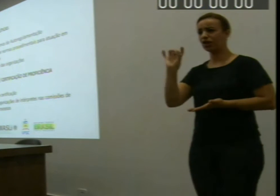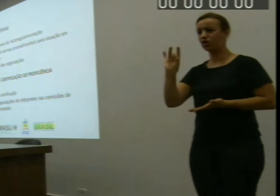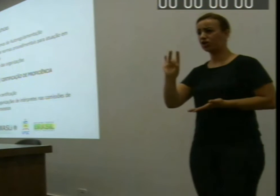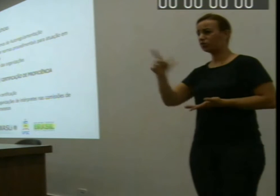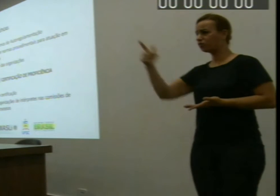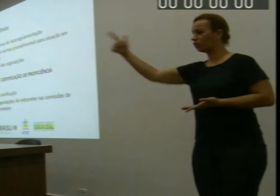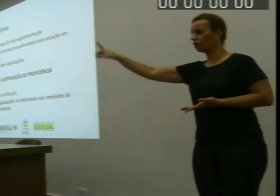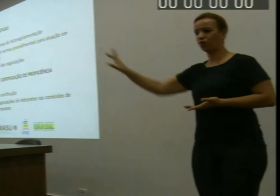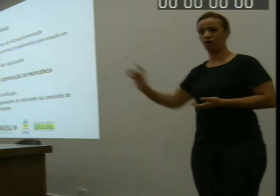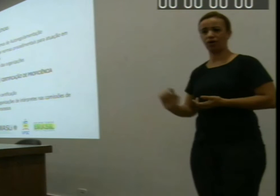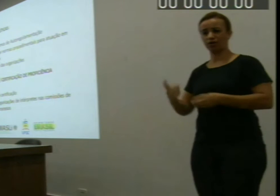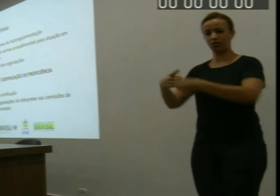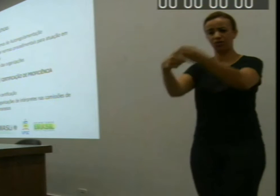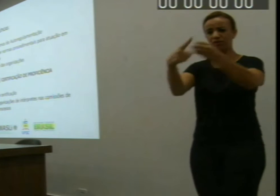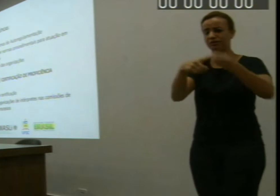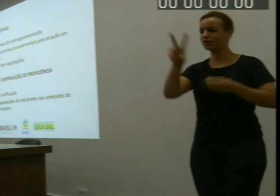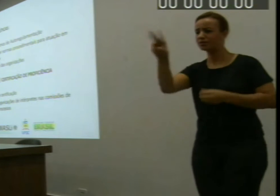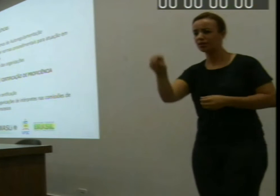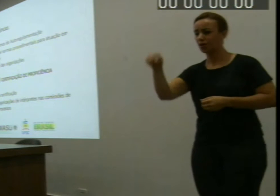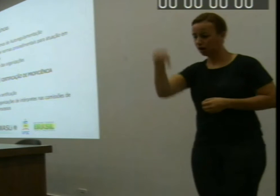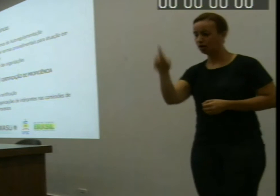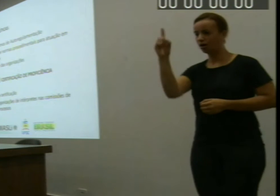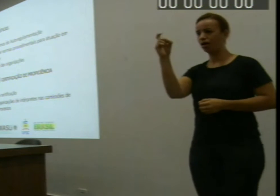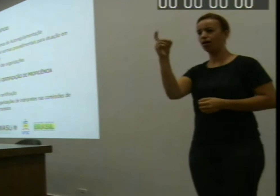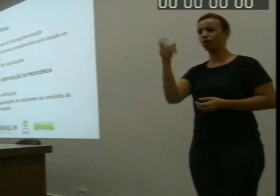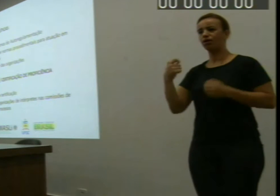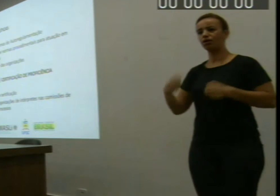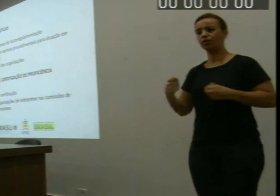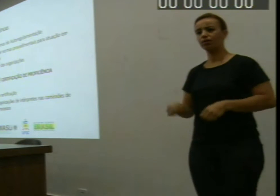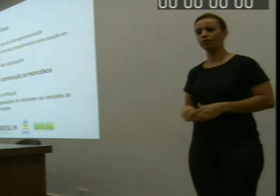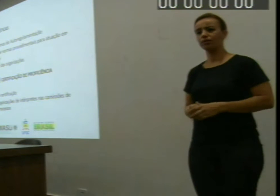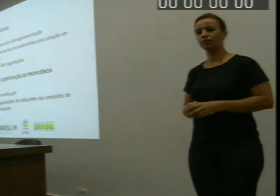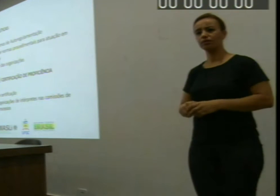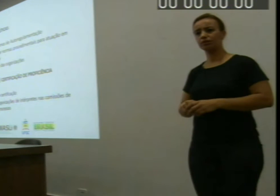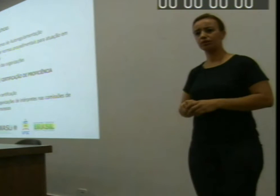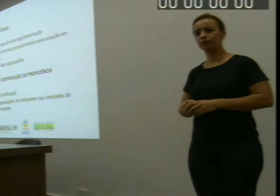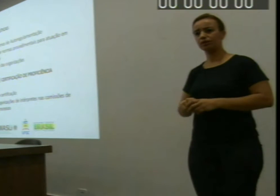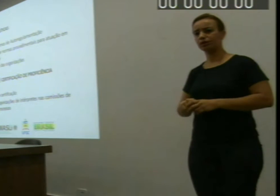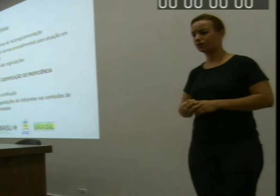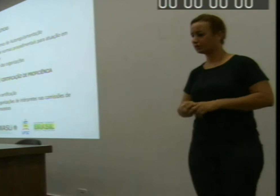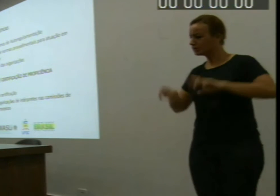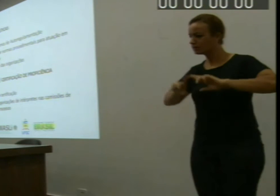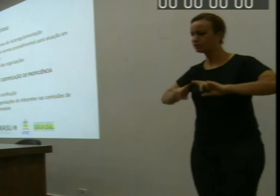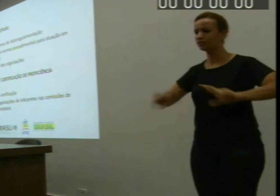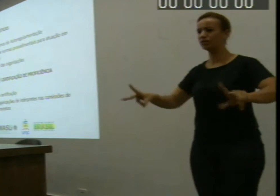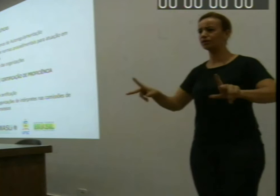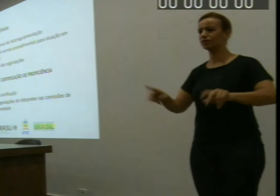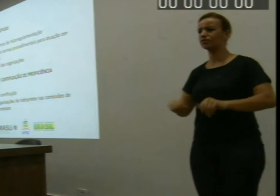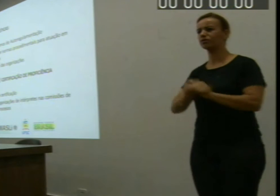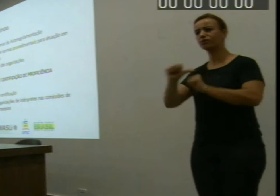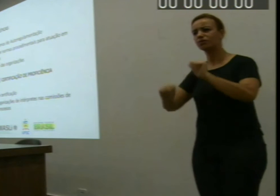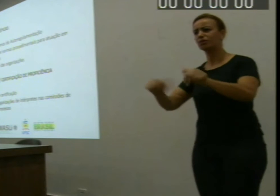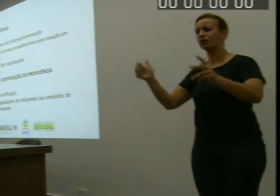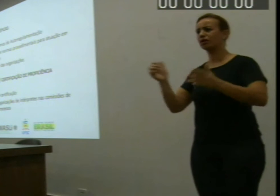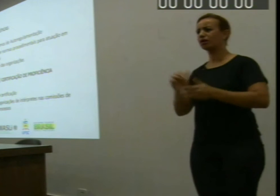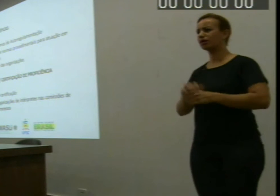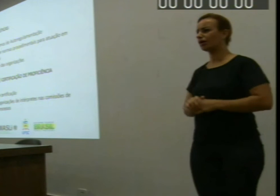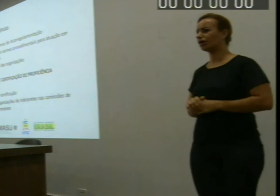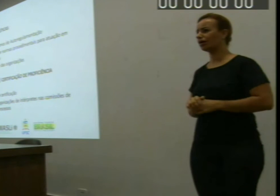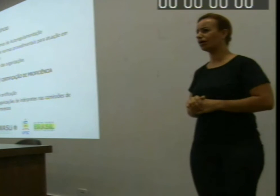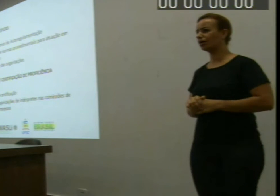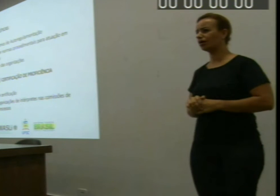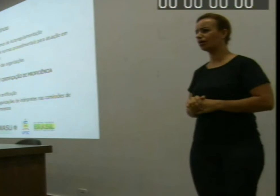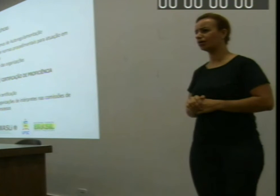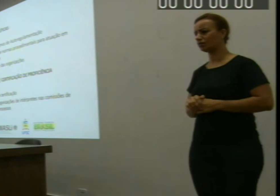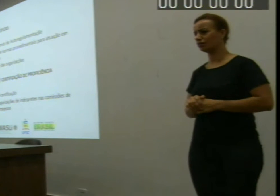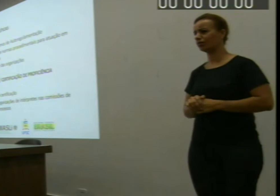qual a contribuição que vocês vão dar para esse tipo de mudança lá em Brasília né dificilmente